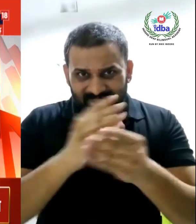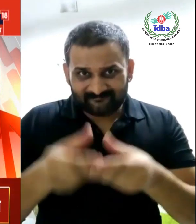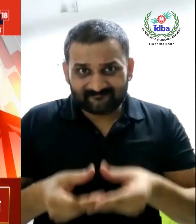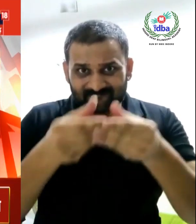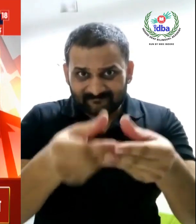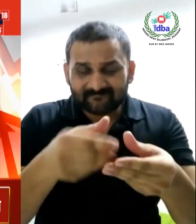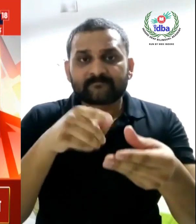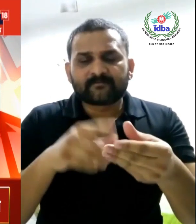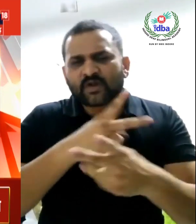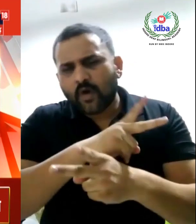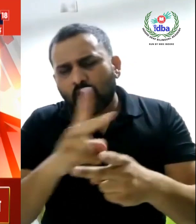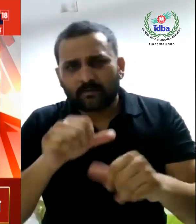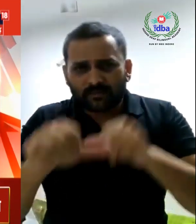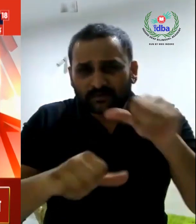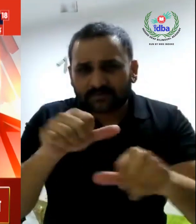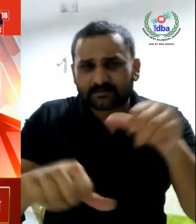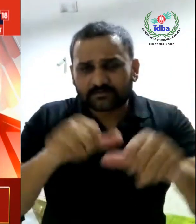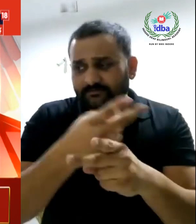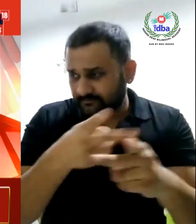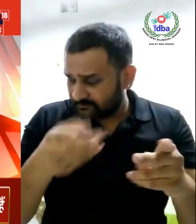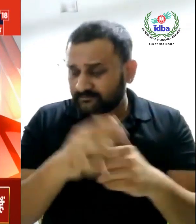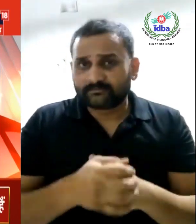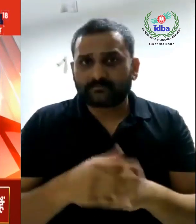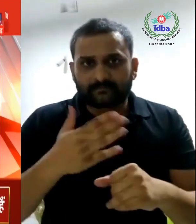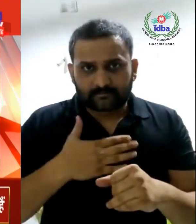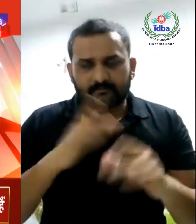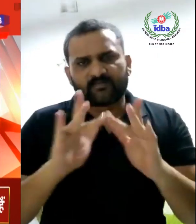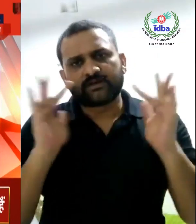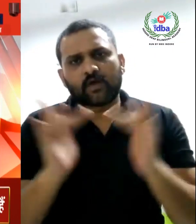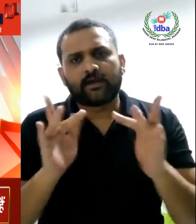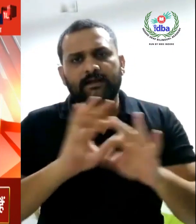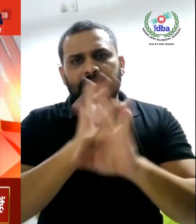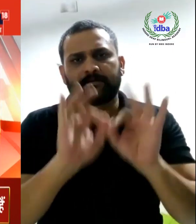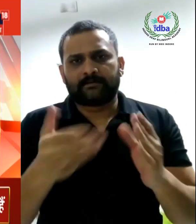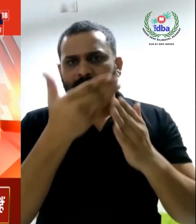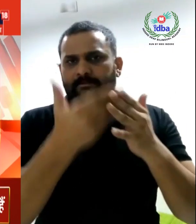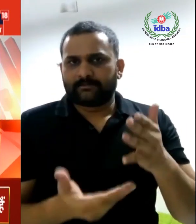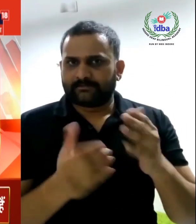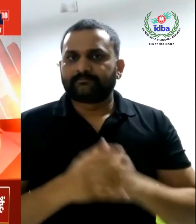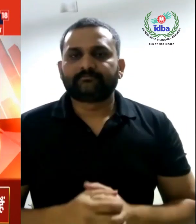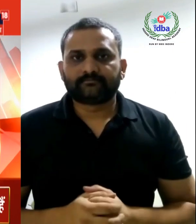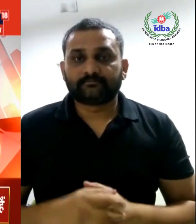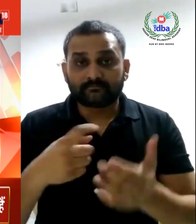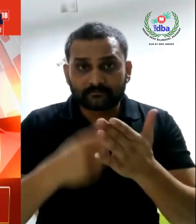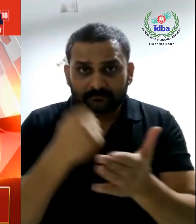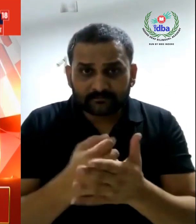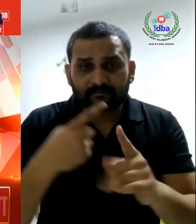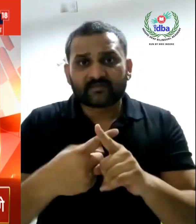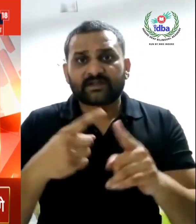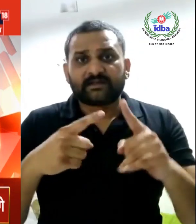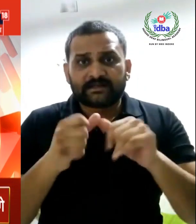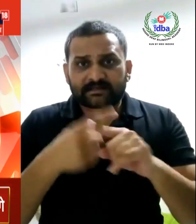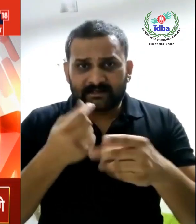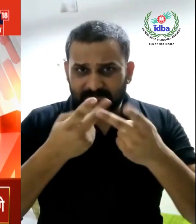दाखिल करने की समस्त प्रक्रियाएं हमने ऑनलाइन कर दी है। पंजीयन एवं रिटर्न